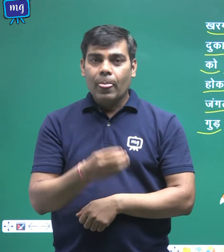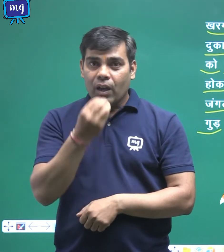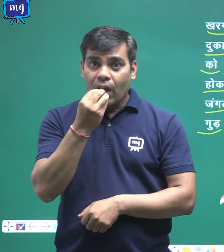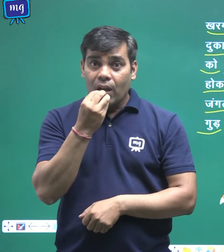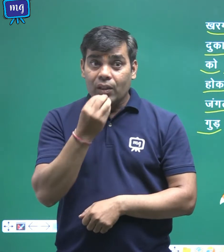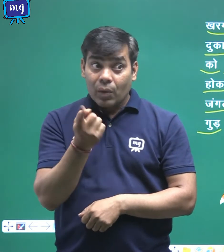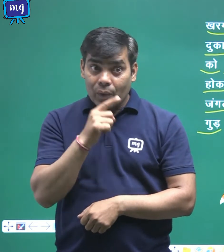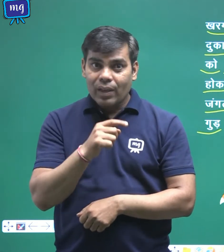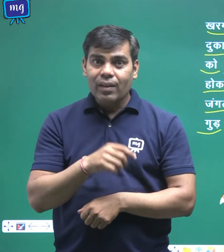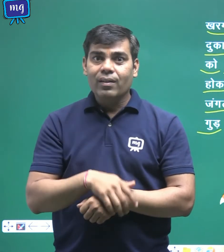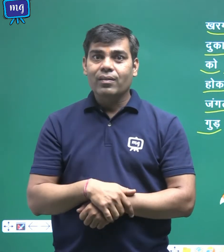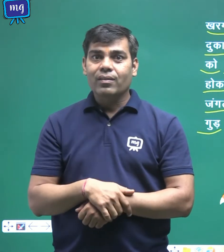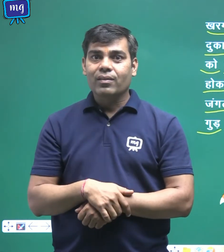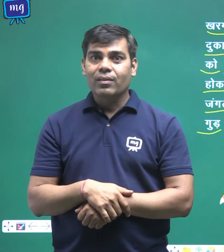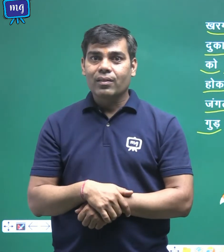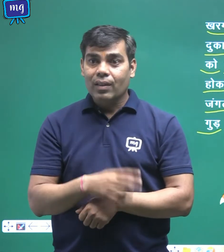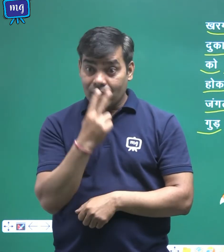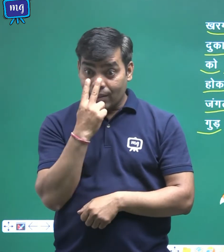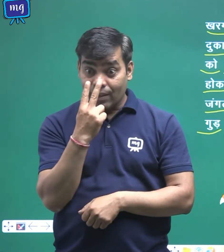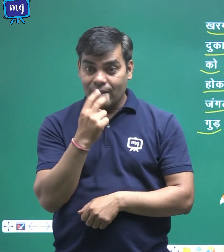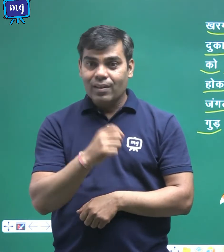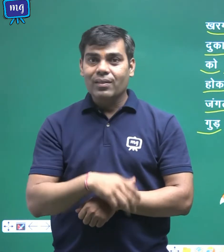खाते हुए देखा।